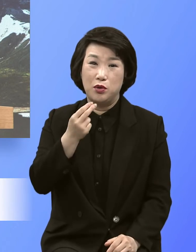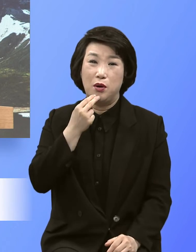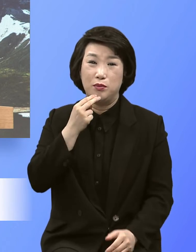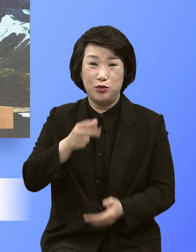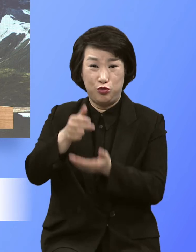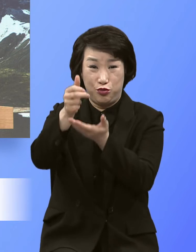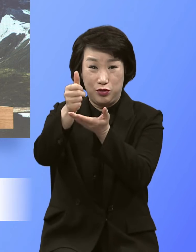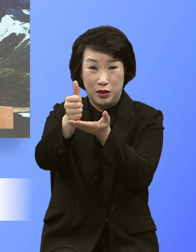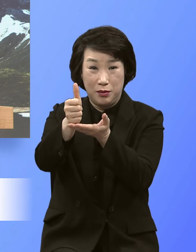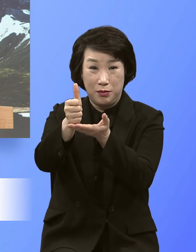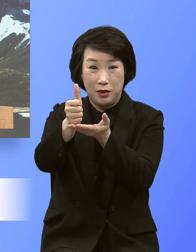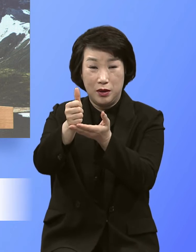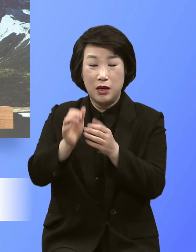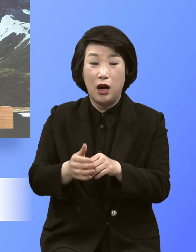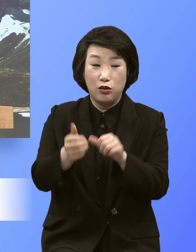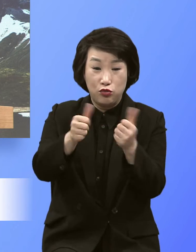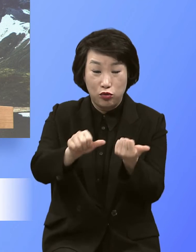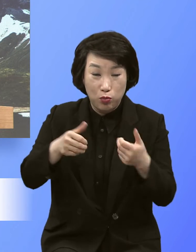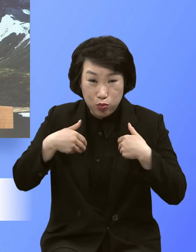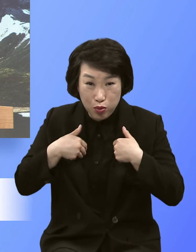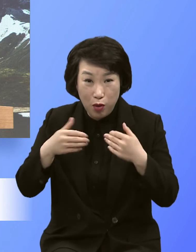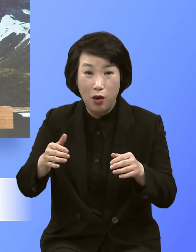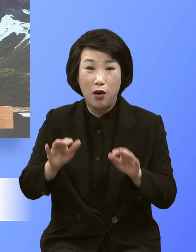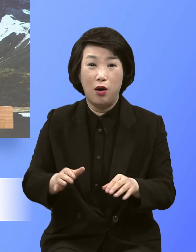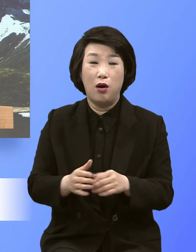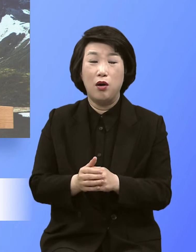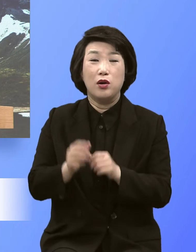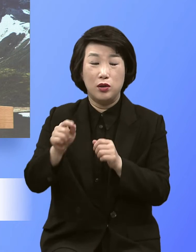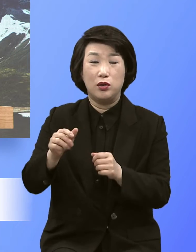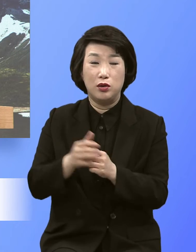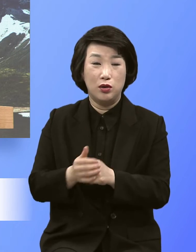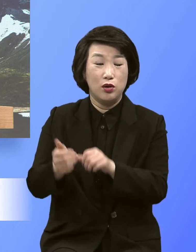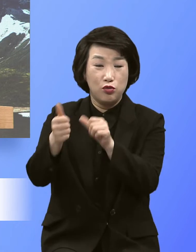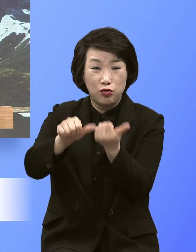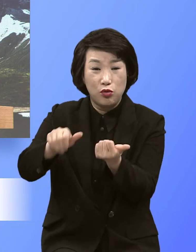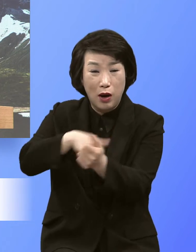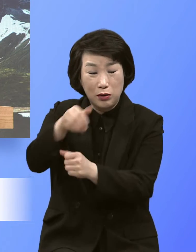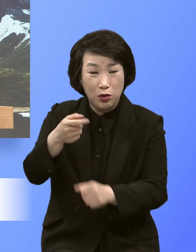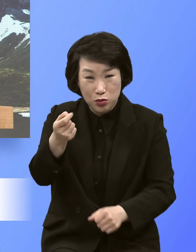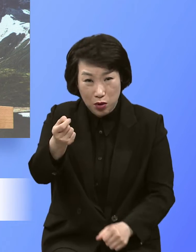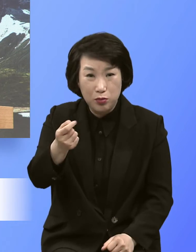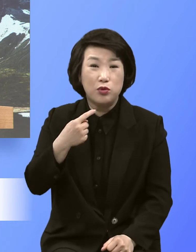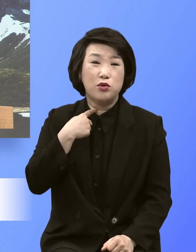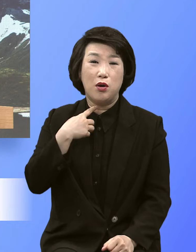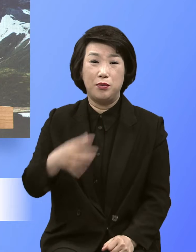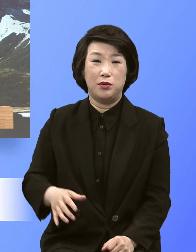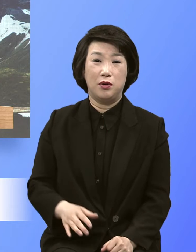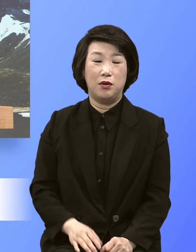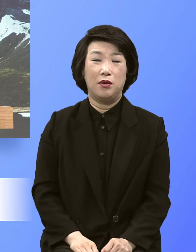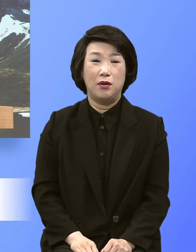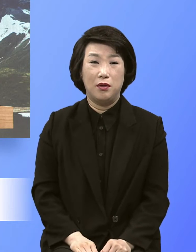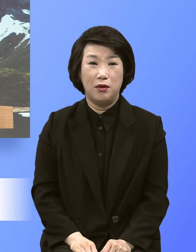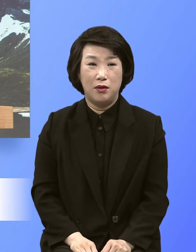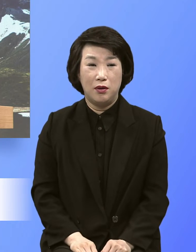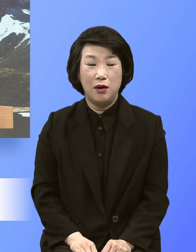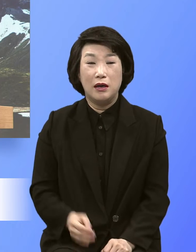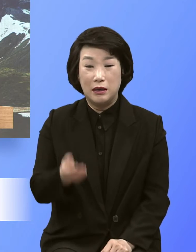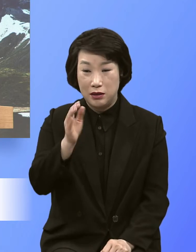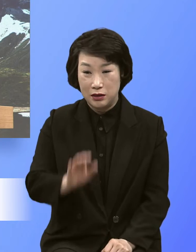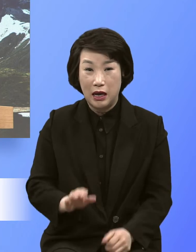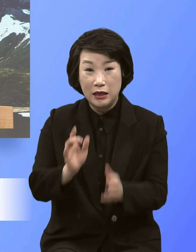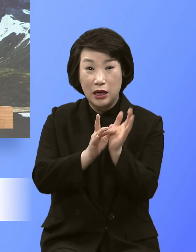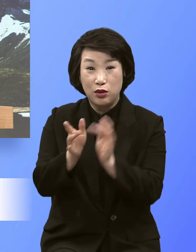분이시오. 죽어야 할 이유도 조건도 전혀 없는 분이십니다. 그러나